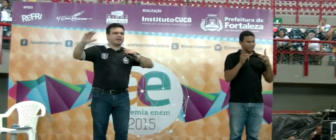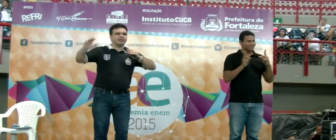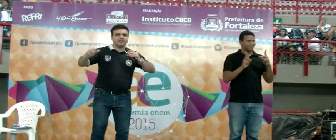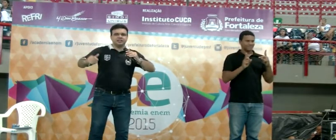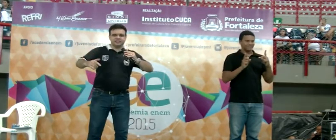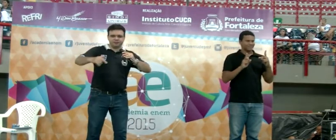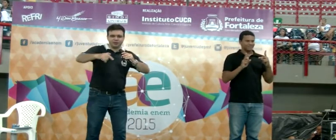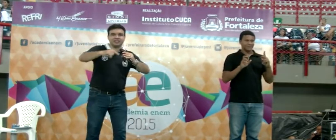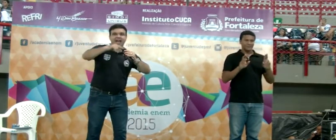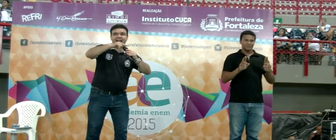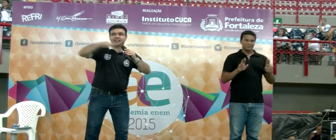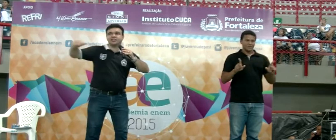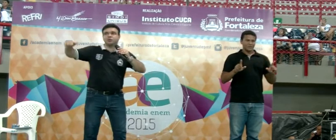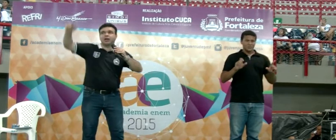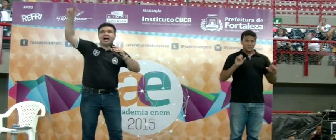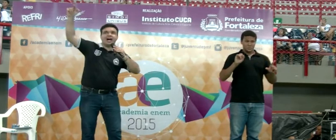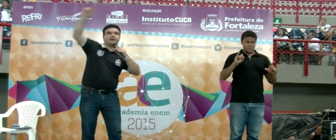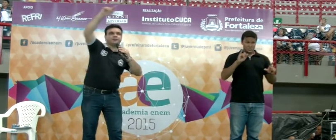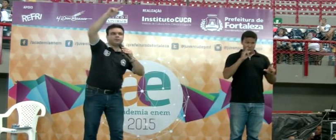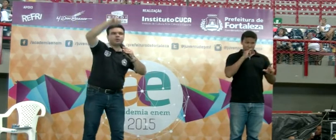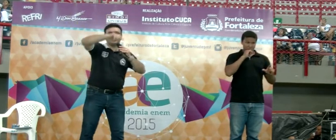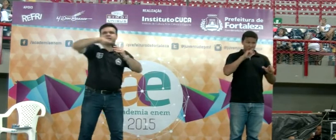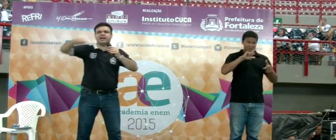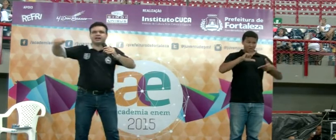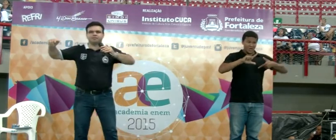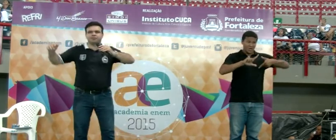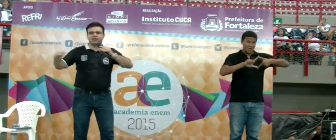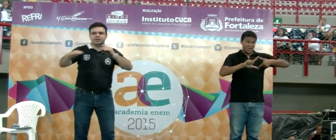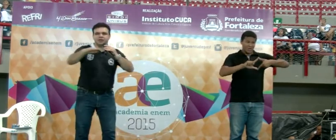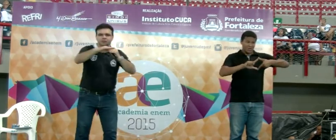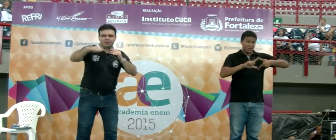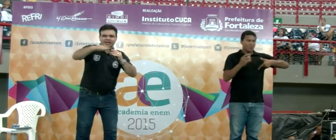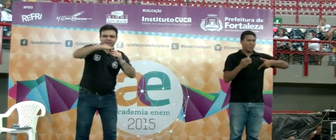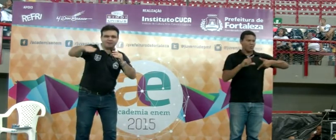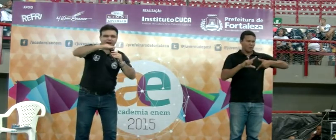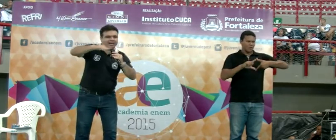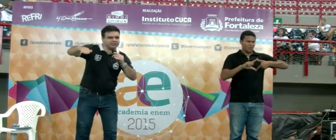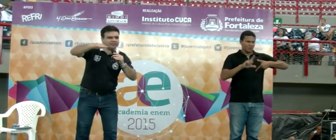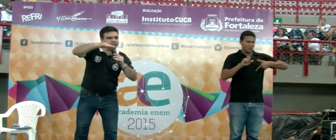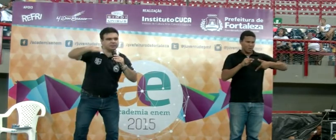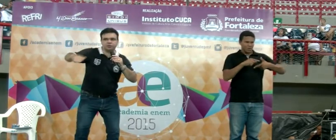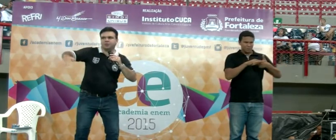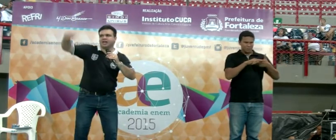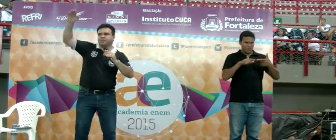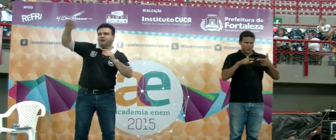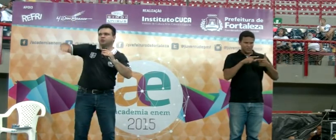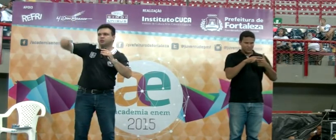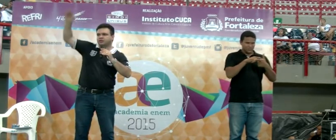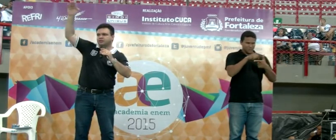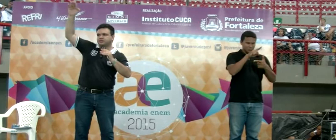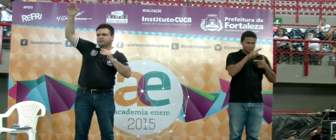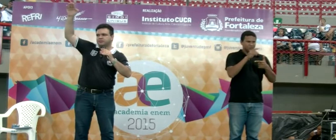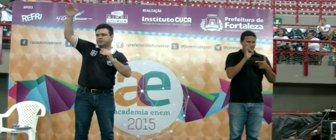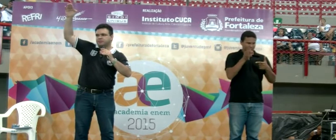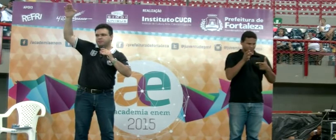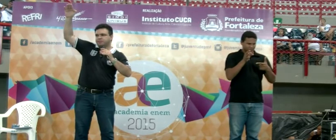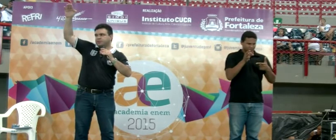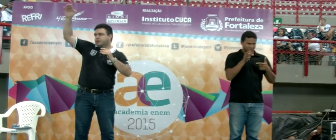Peraí. Se fosse retangular, como é que era? Eu não pegava a base e multiplicava pela